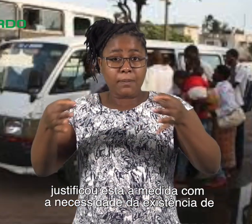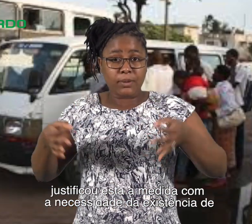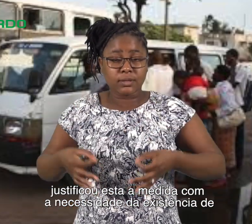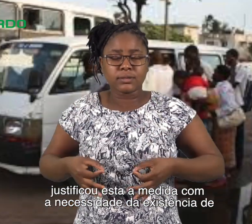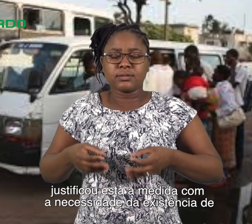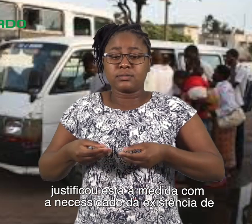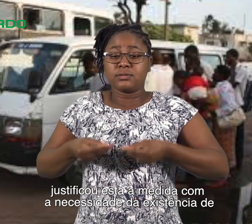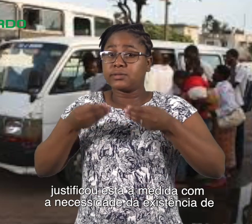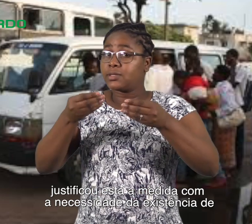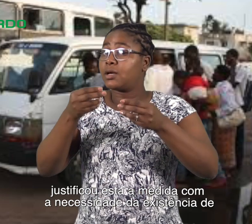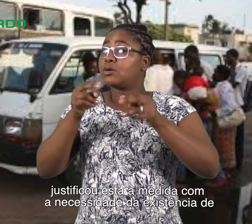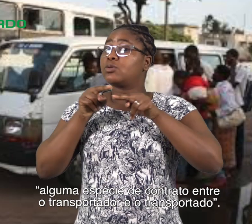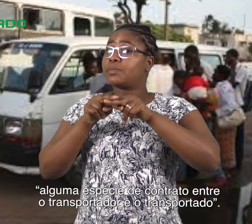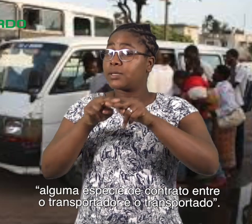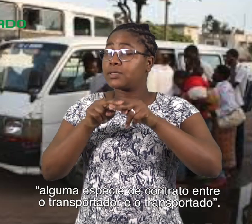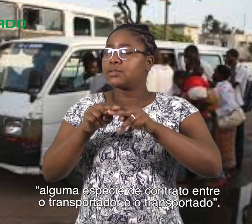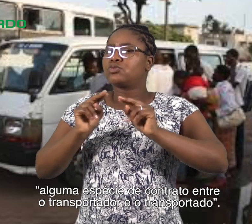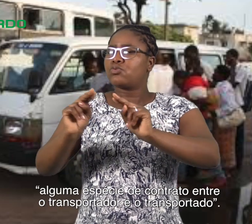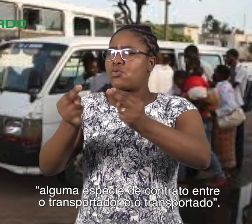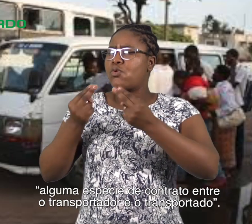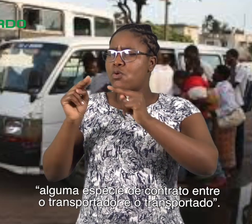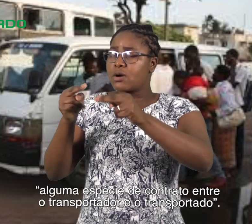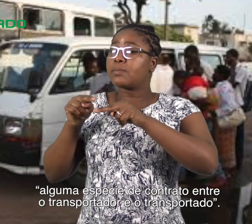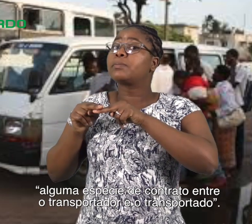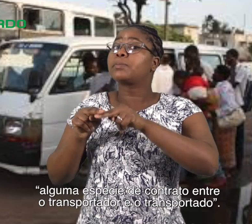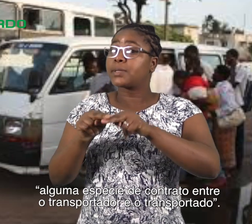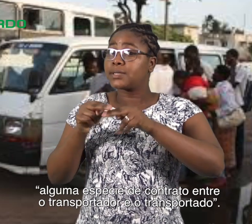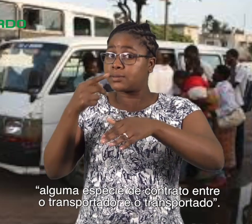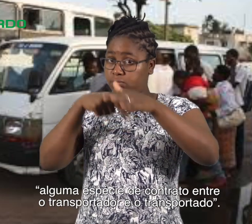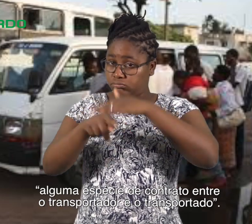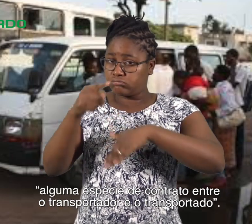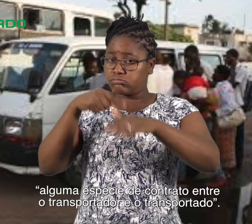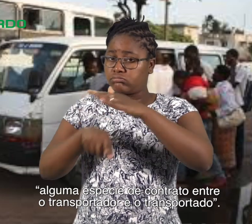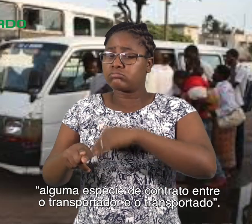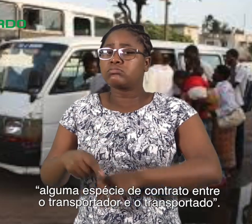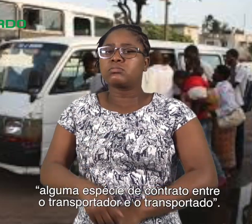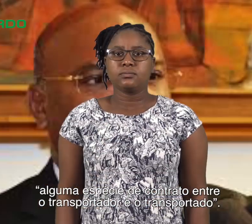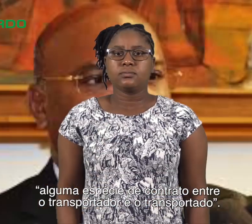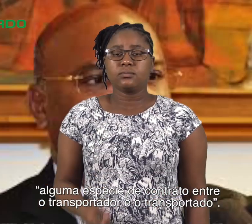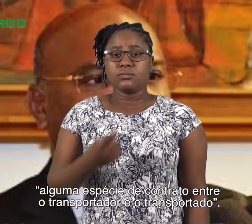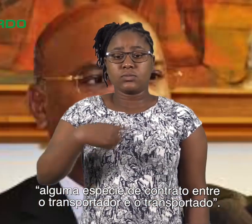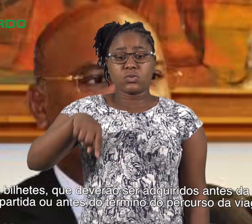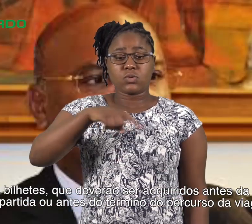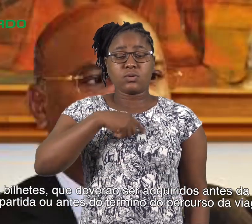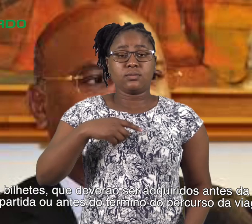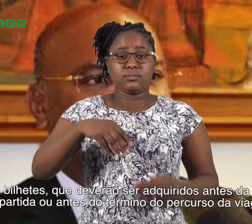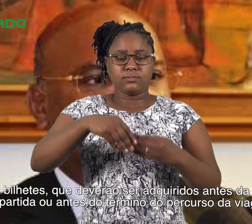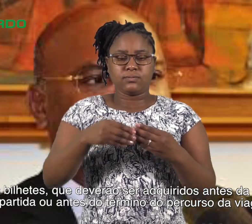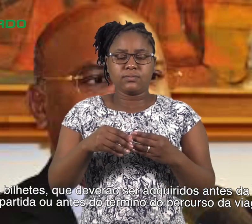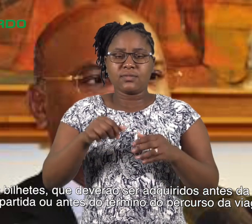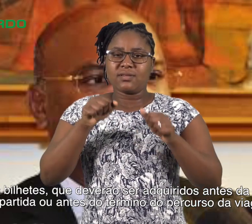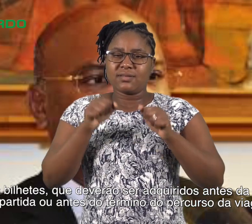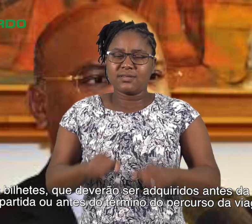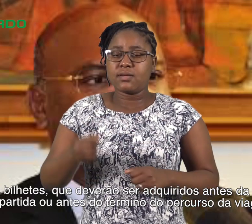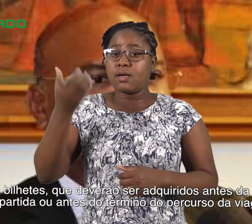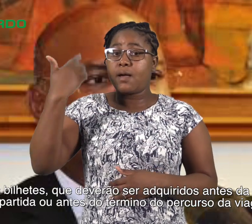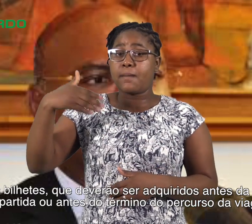justificou esta medida com a necessidade da existência de alguma espécie de contrato entre o transportador e o